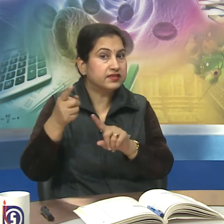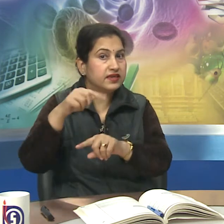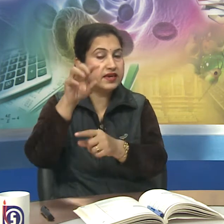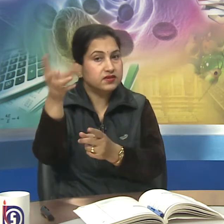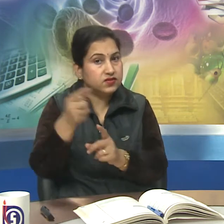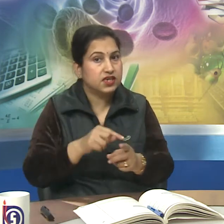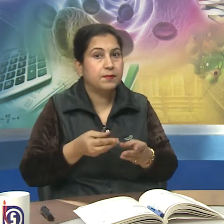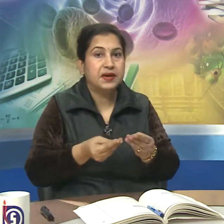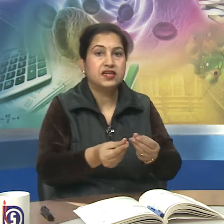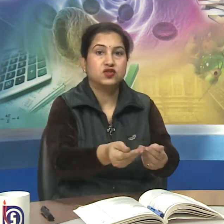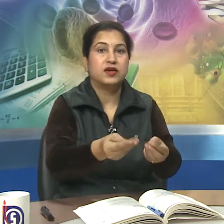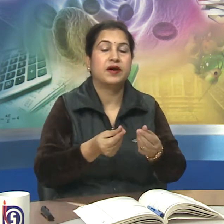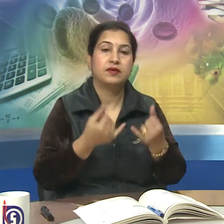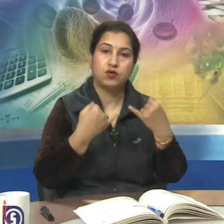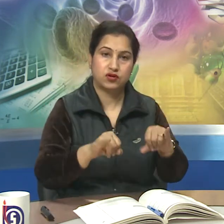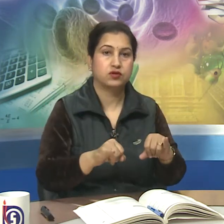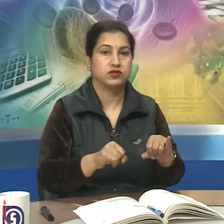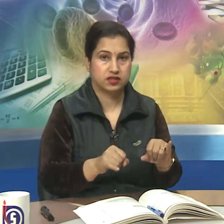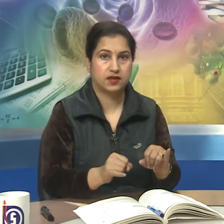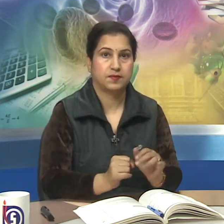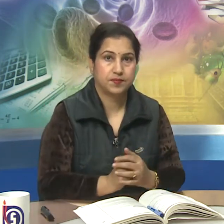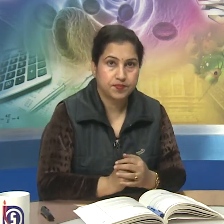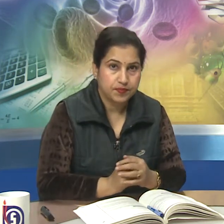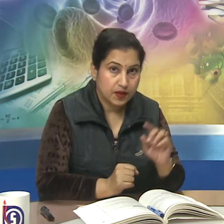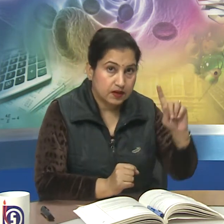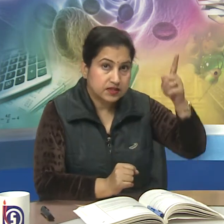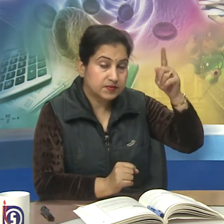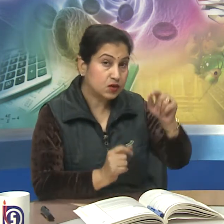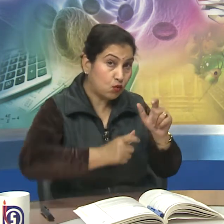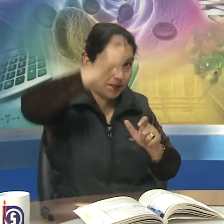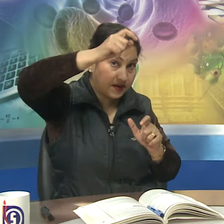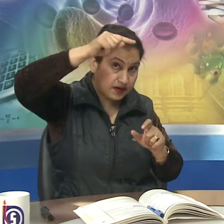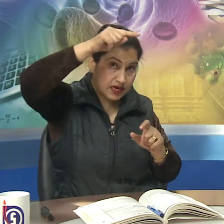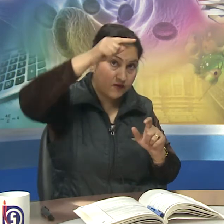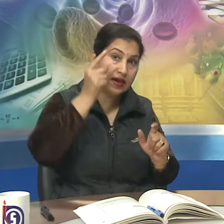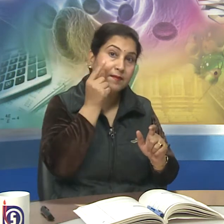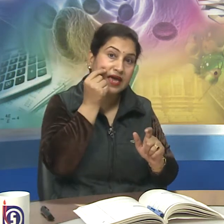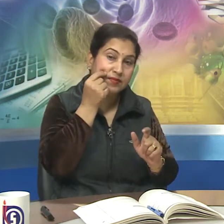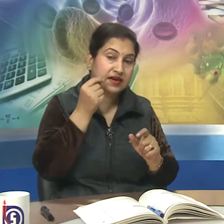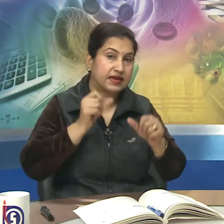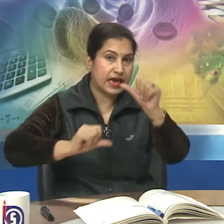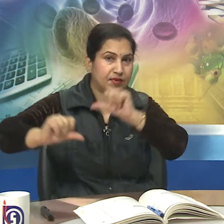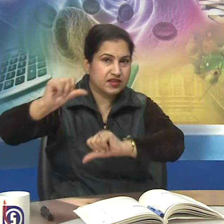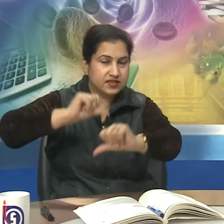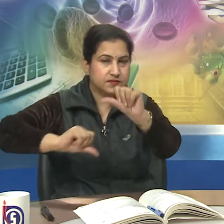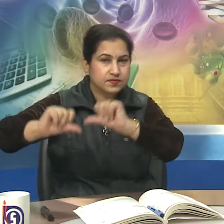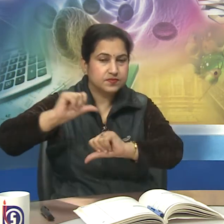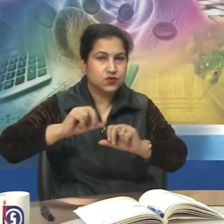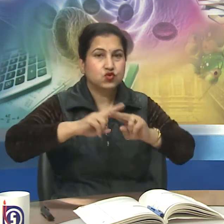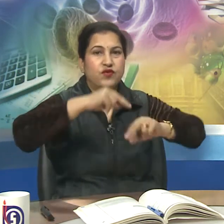डिवीजन है इससे मिट्टी जो हमारी पॉजिटिव हो सकती है में सबसे ऊपर लिखा हुआ है अमेंडमेंट्स केमिकल्स तू